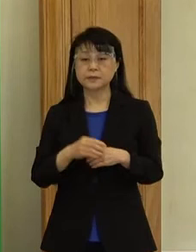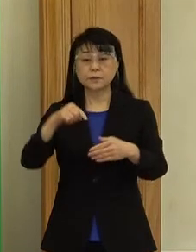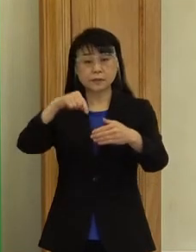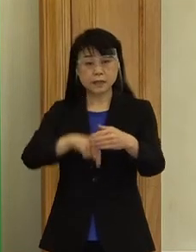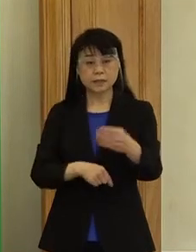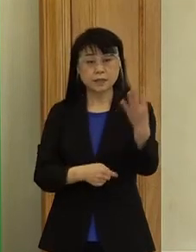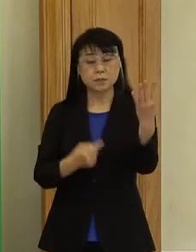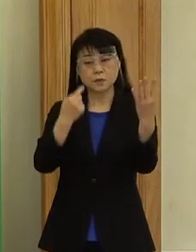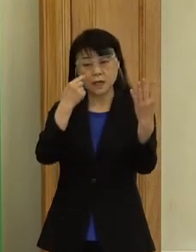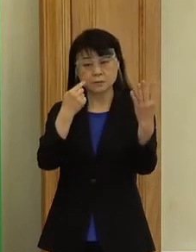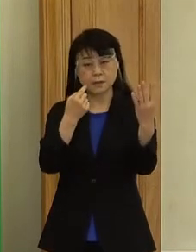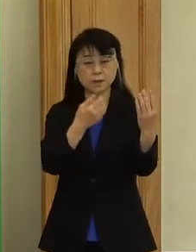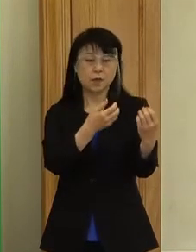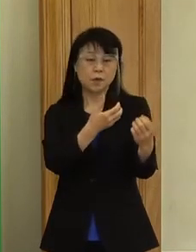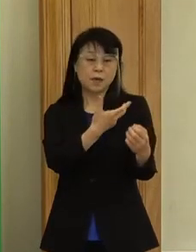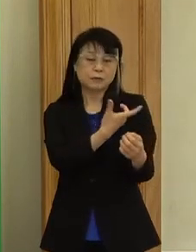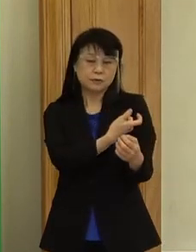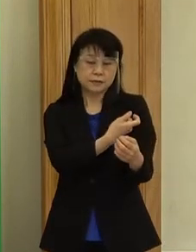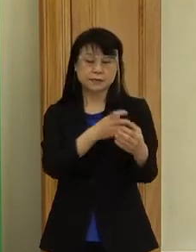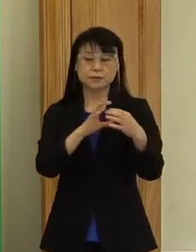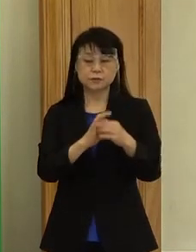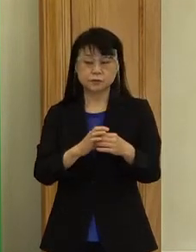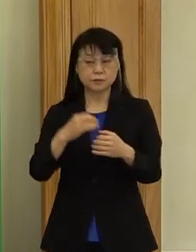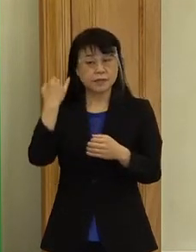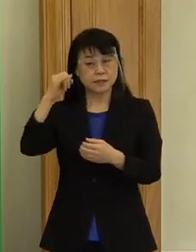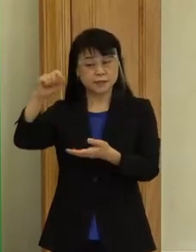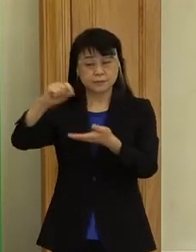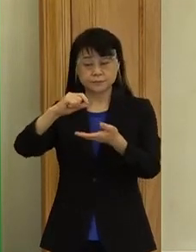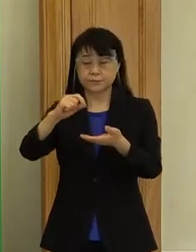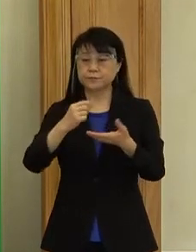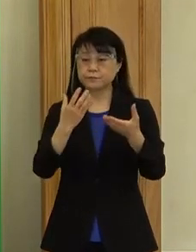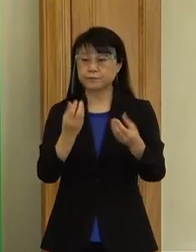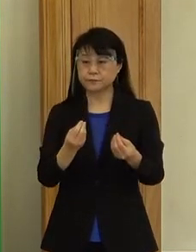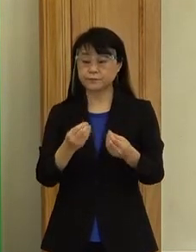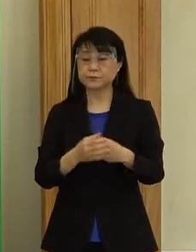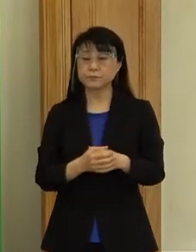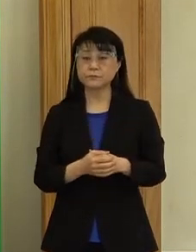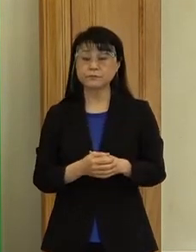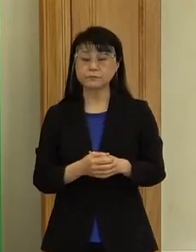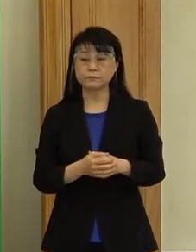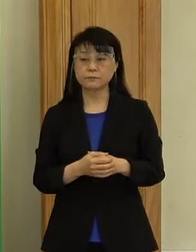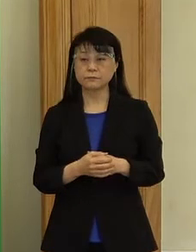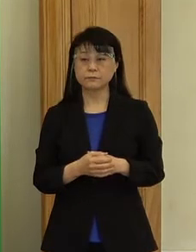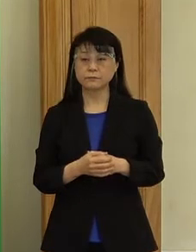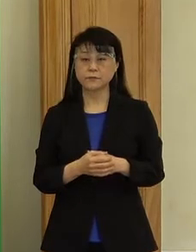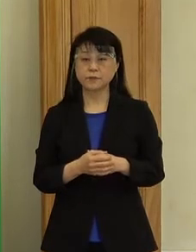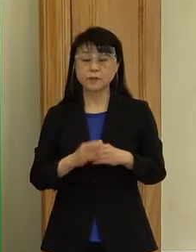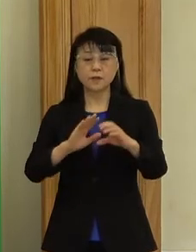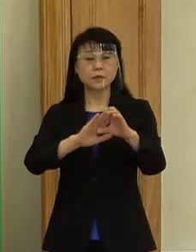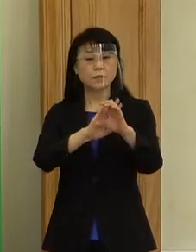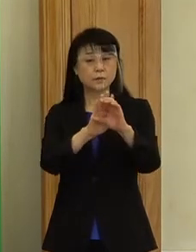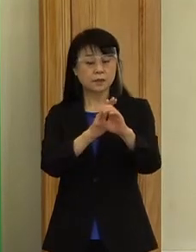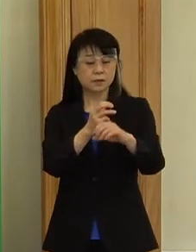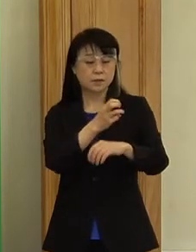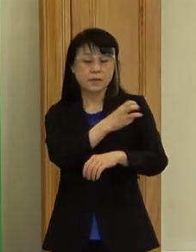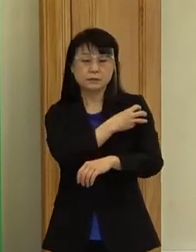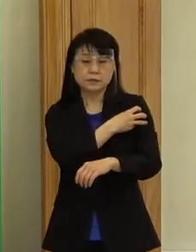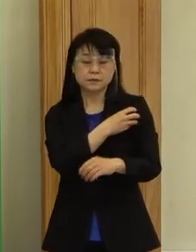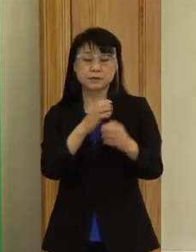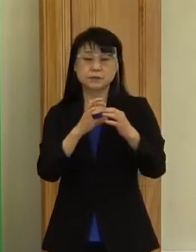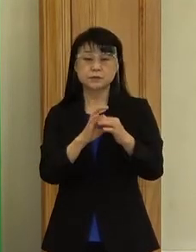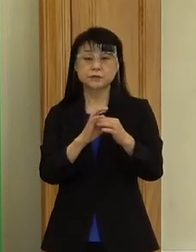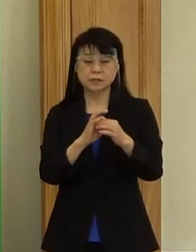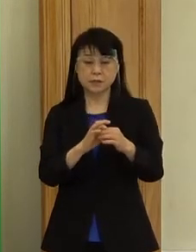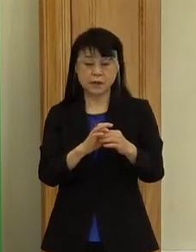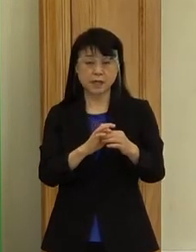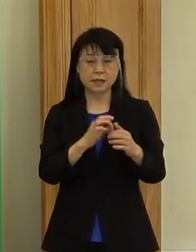接種について、いろいろとご意見をいただいたところでございます。このコロナのワクチン接種については本当に